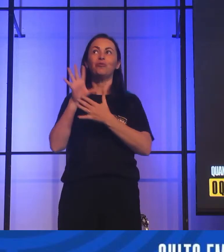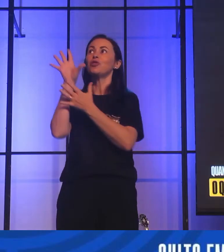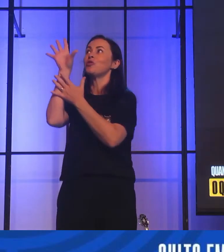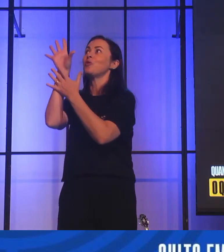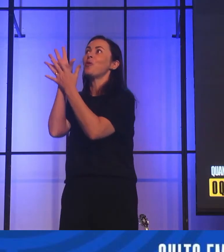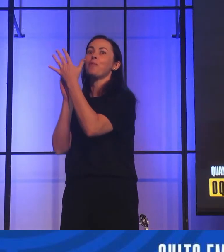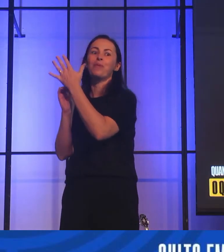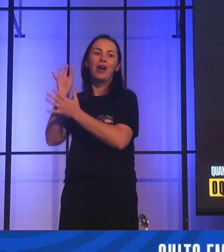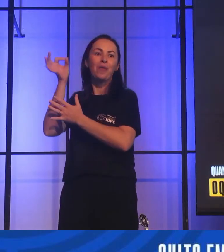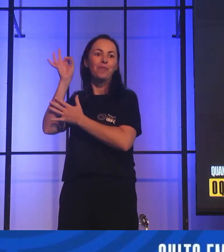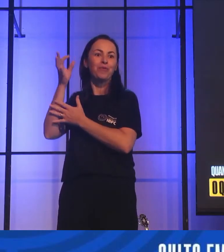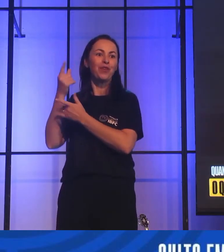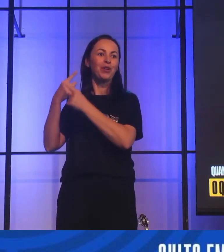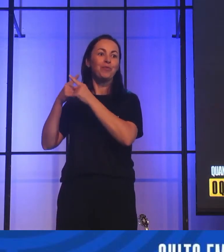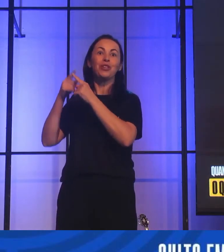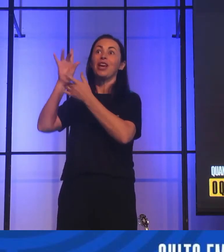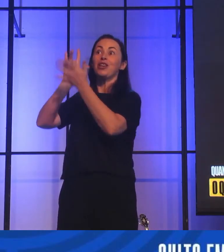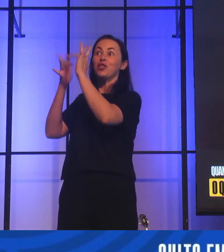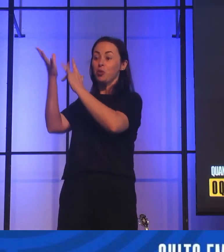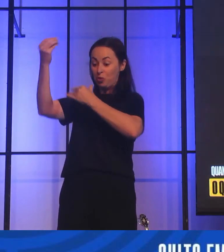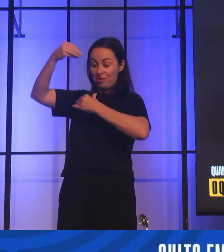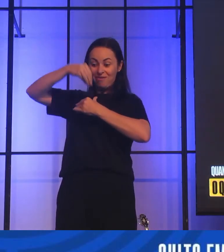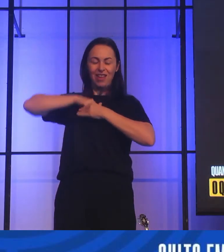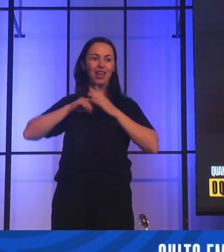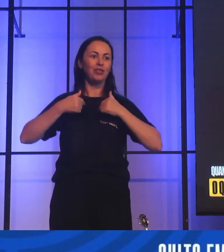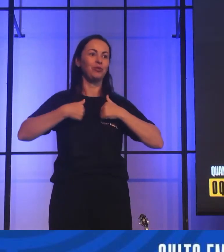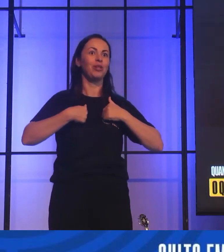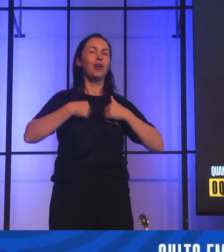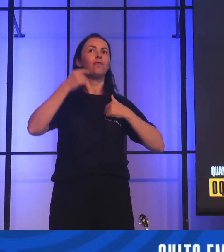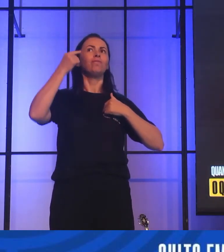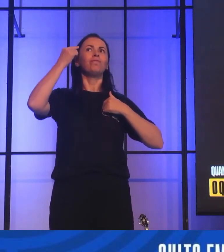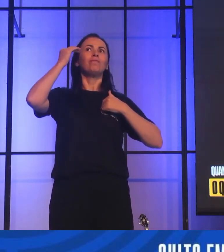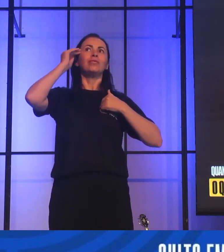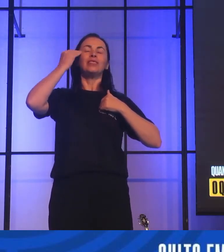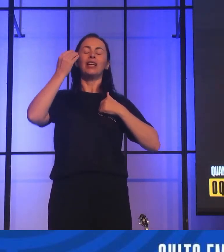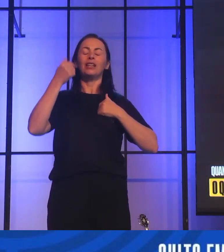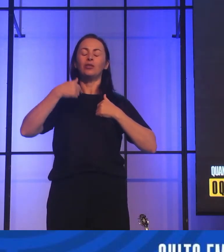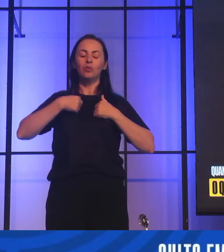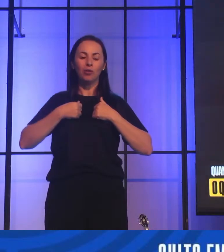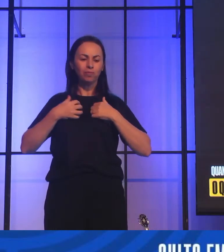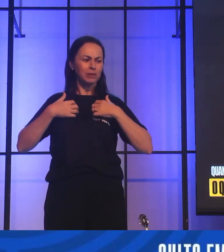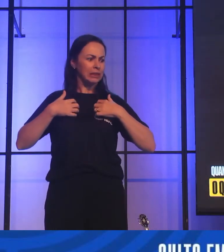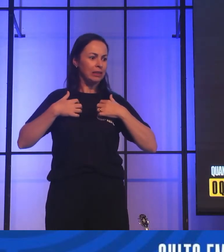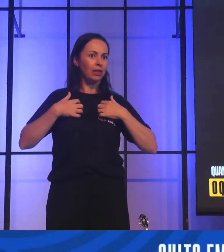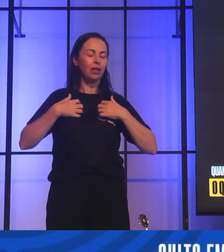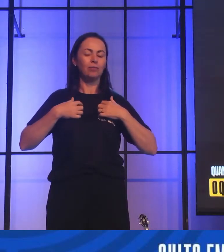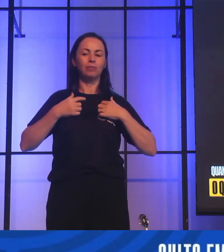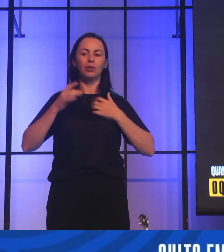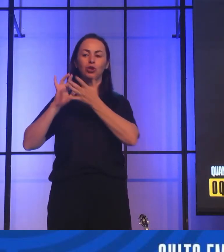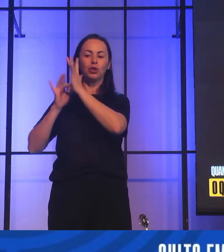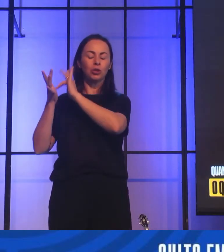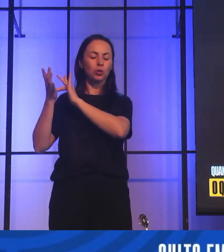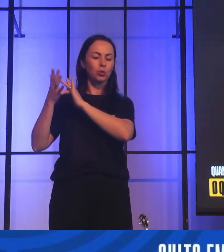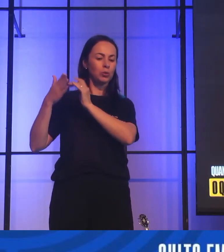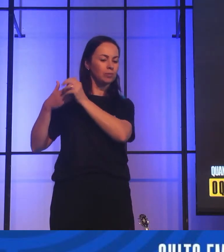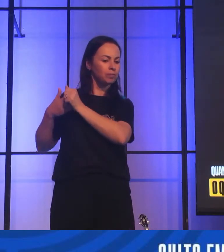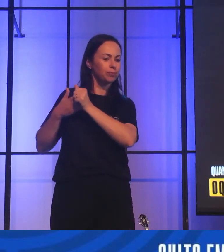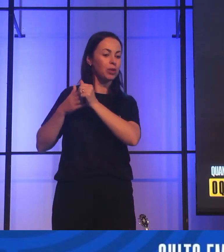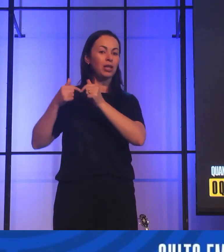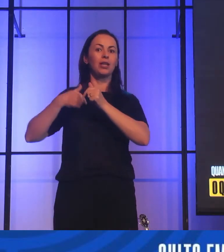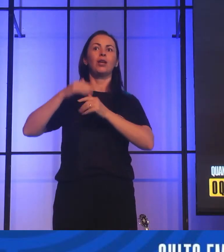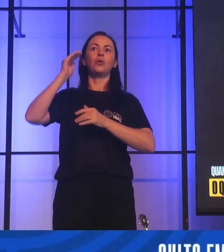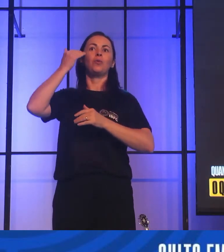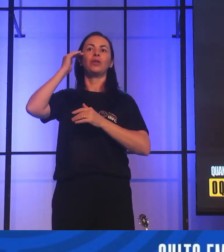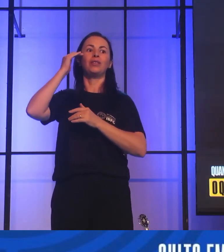em você, e o poder de Cristo é o que lhe dá graça para você viver sobre o seu senhorio e não sobre o senhorio de